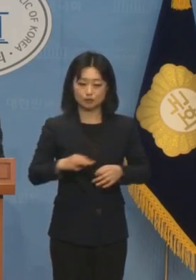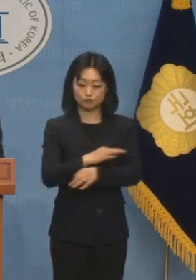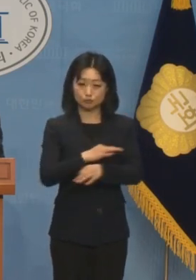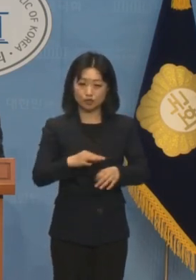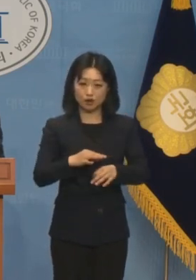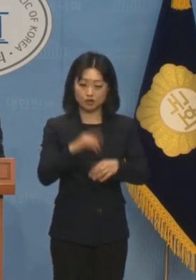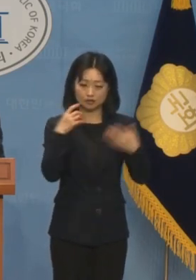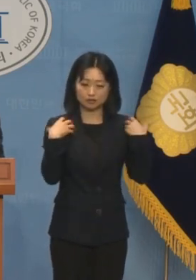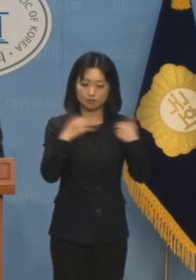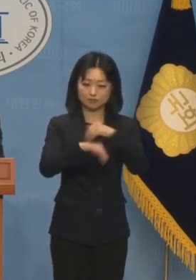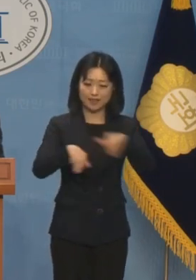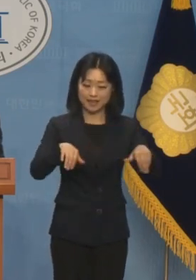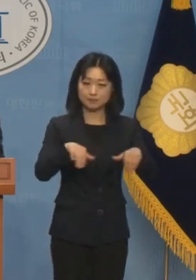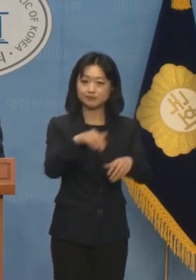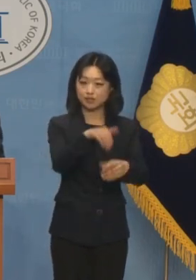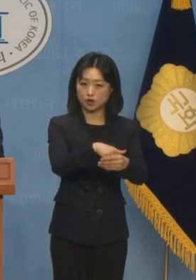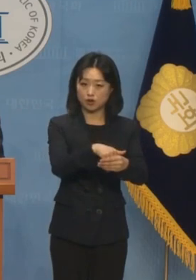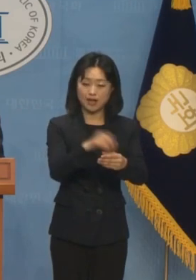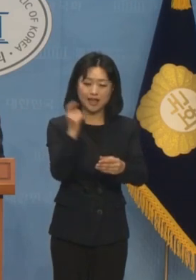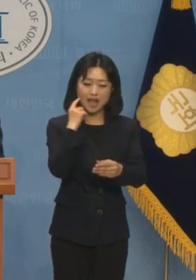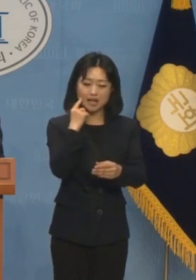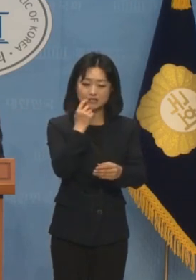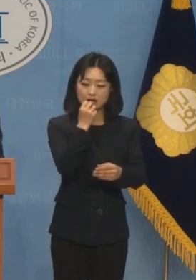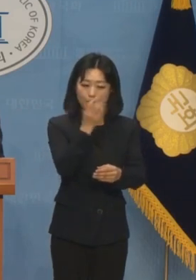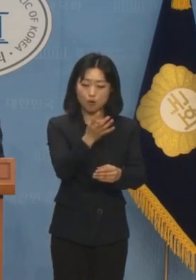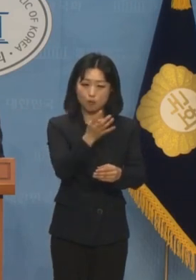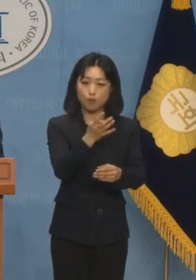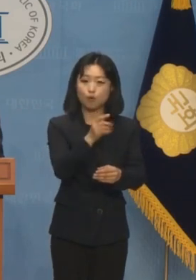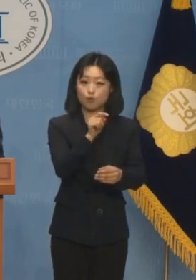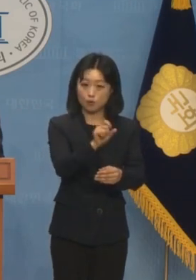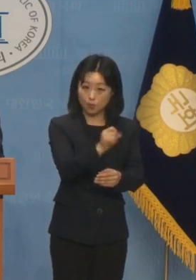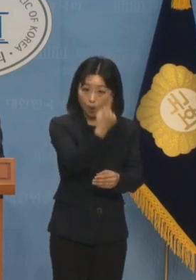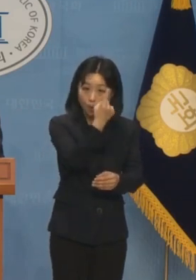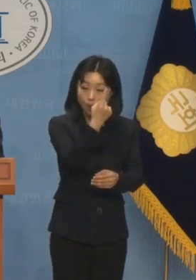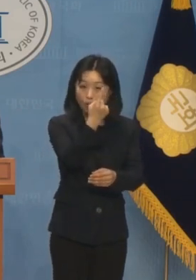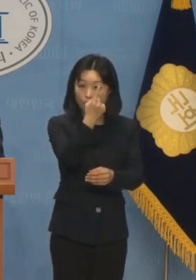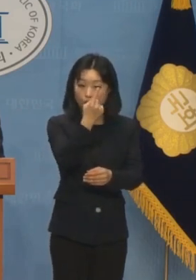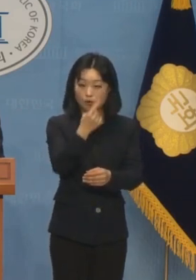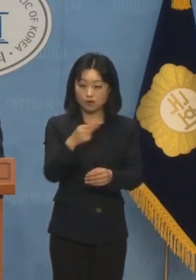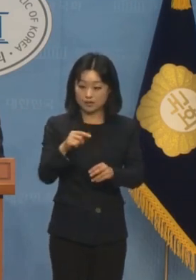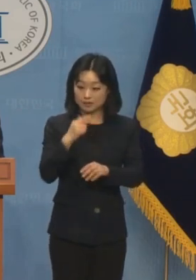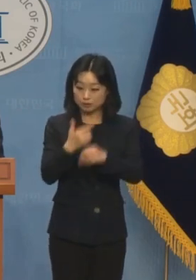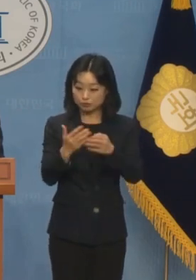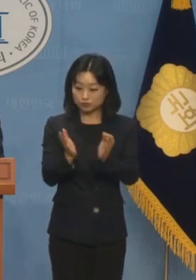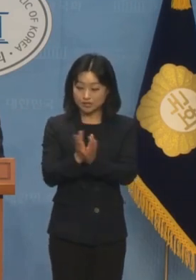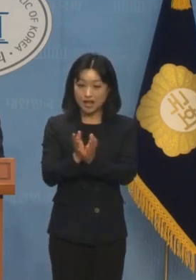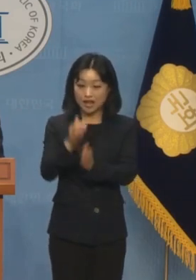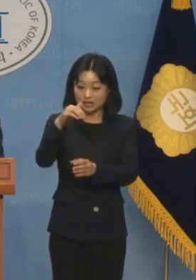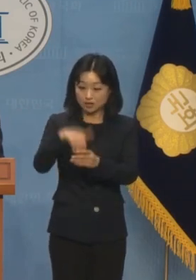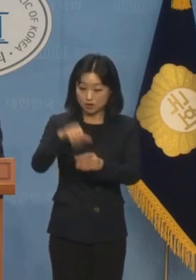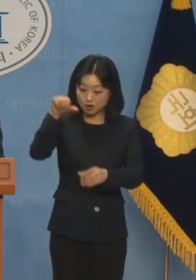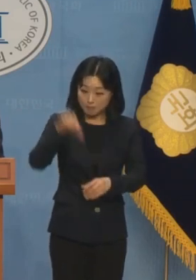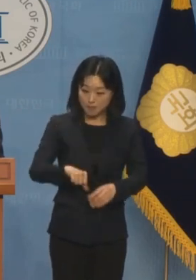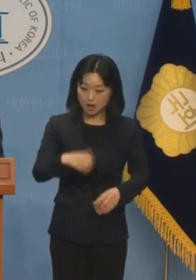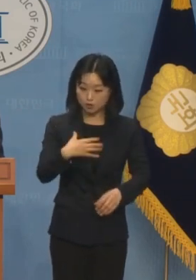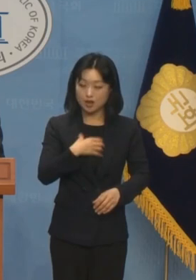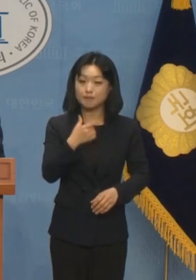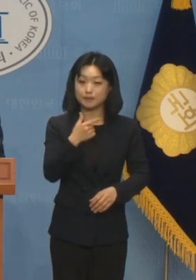부정관권 선거와 허위사실 공표가 당선인의 당락을 좌우할 수 있었던 심각한